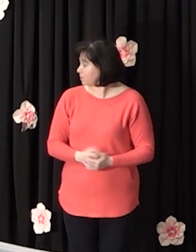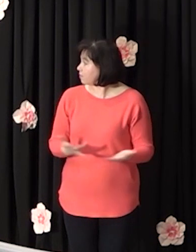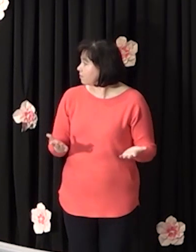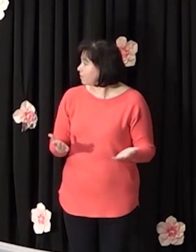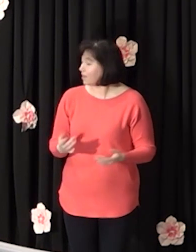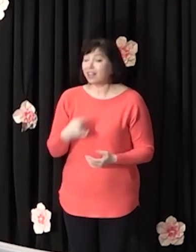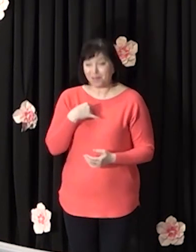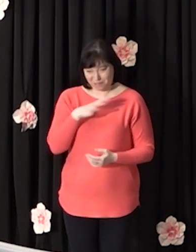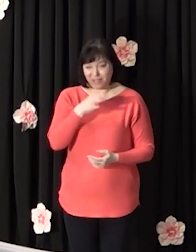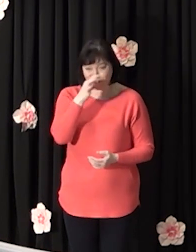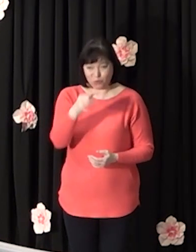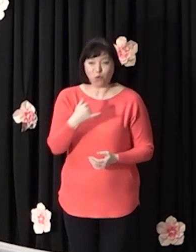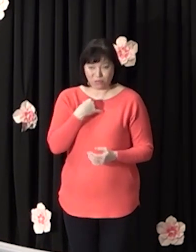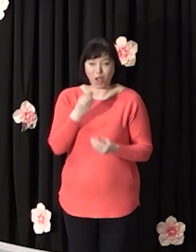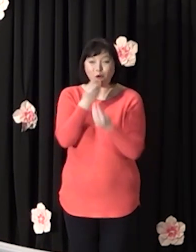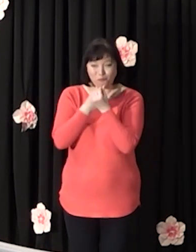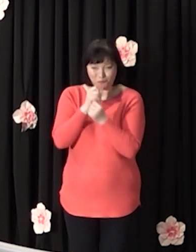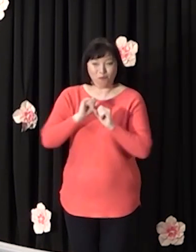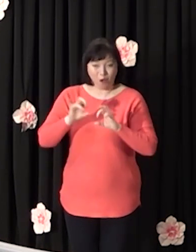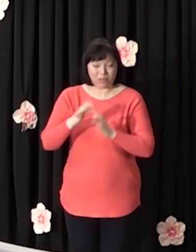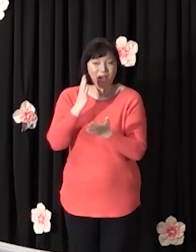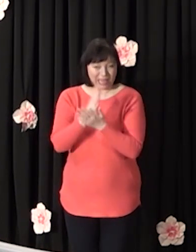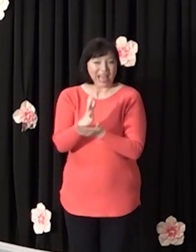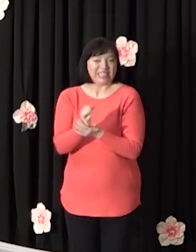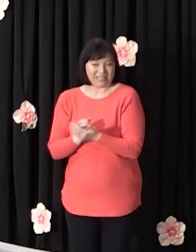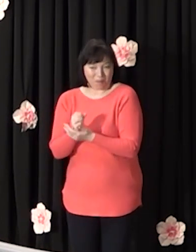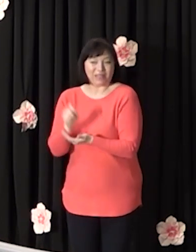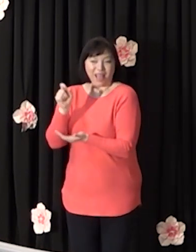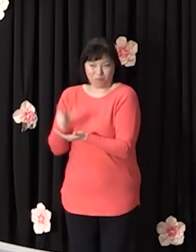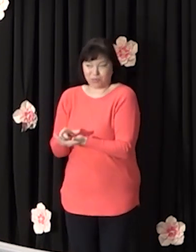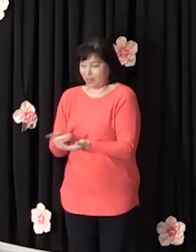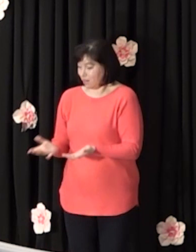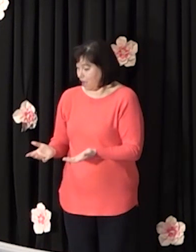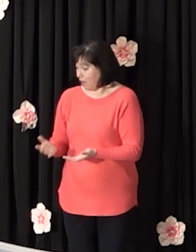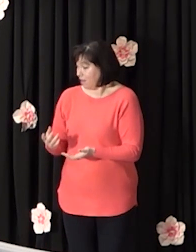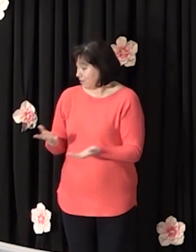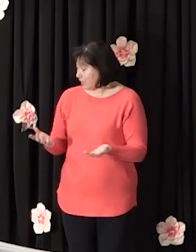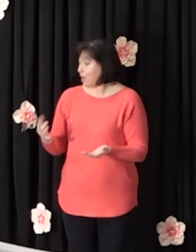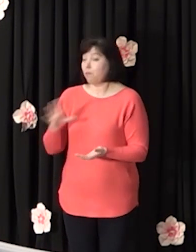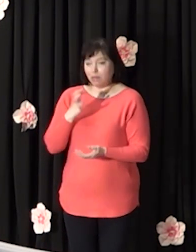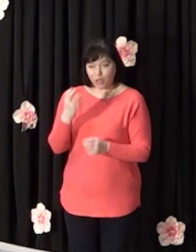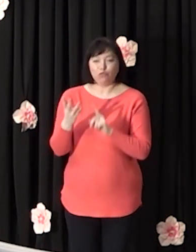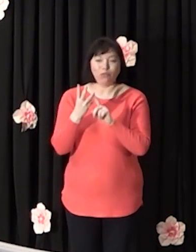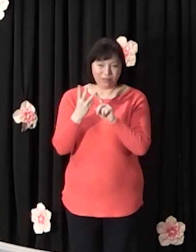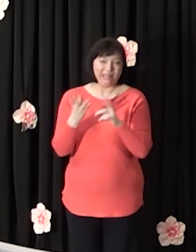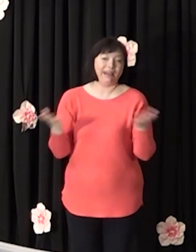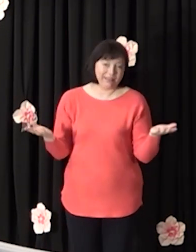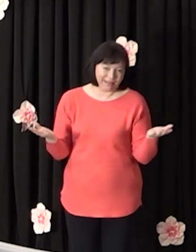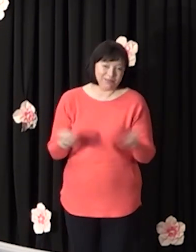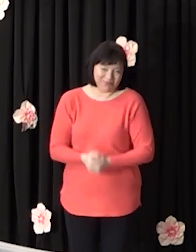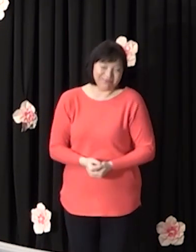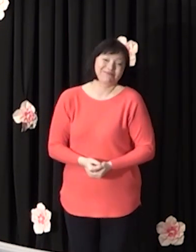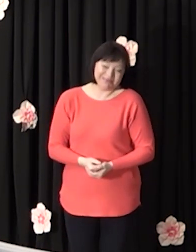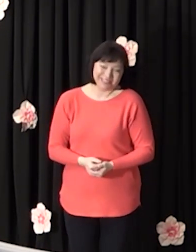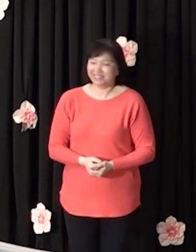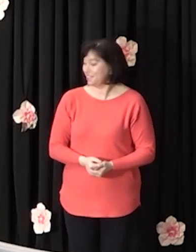пуст. Я вам говорила раньше, у нас у фокусников всегда есть запасная бутылочка, поэтому у меня была еще одна